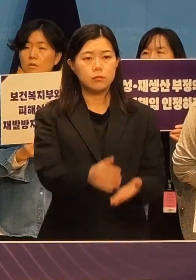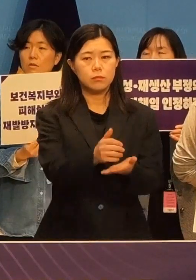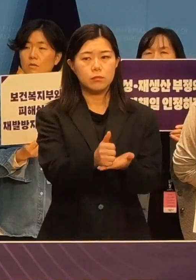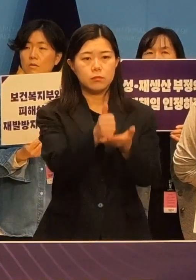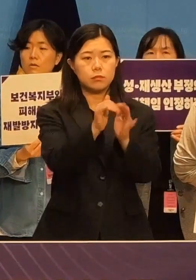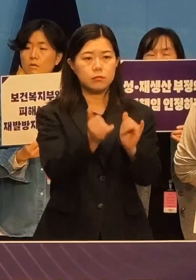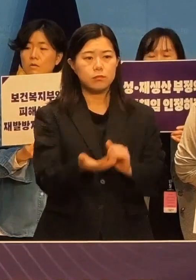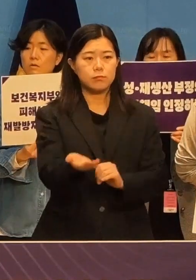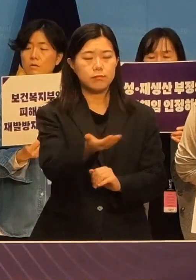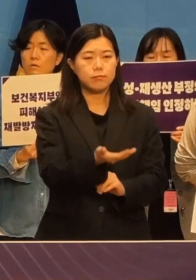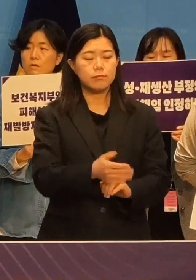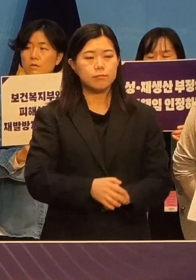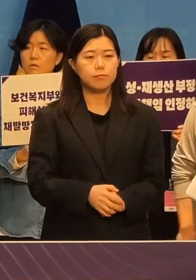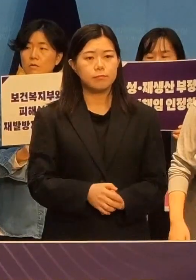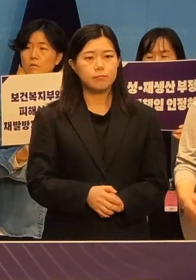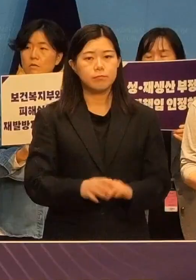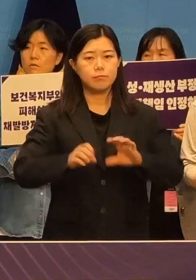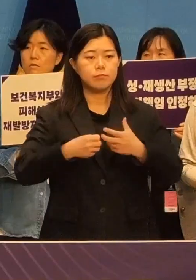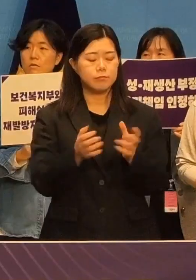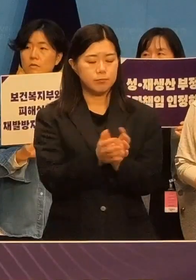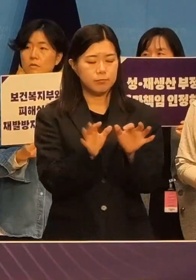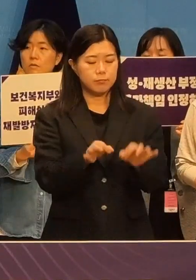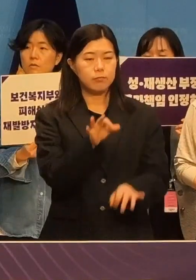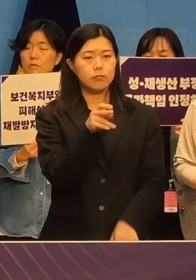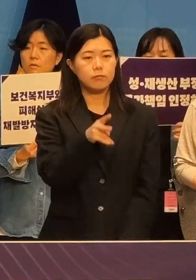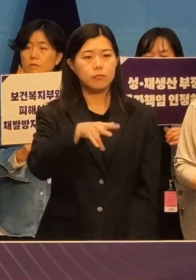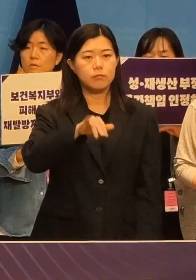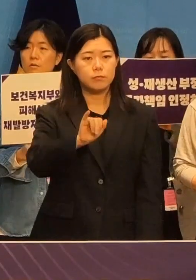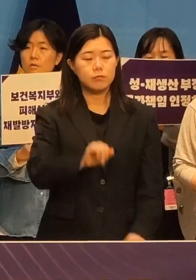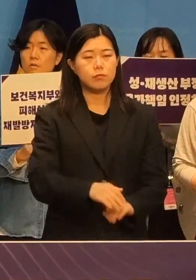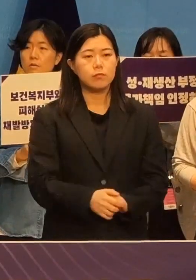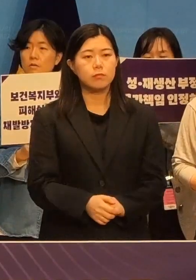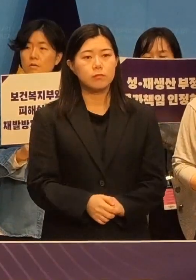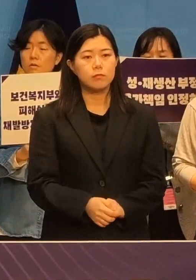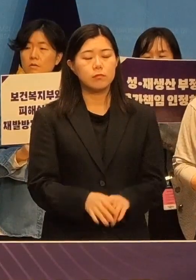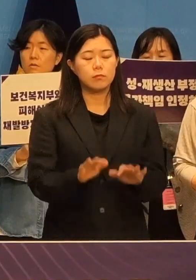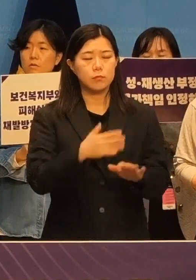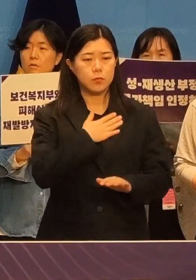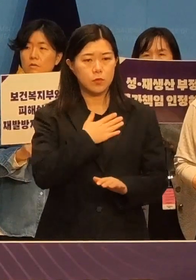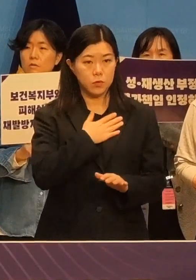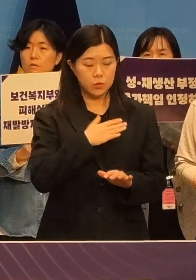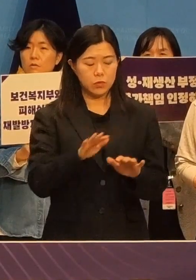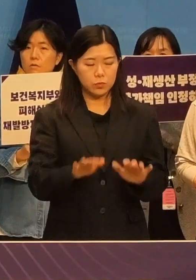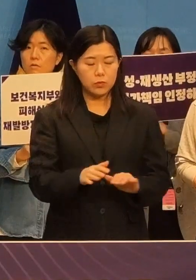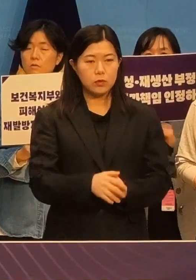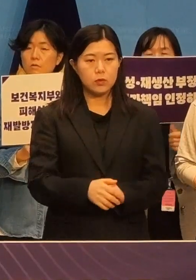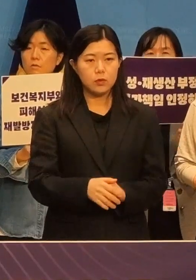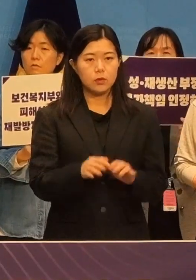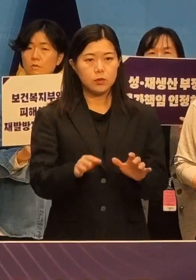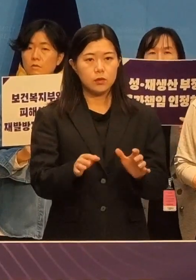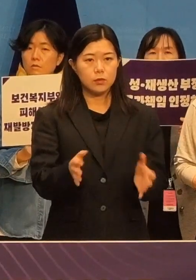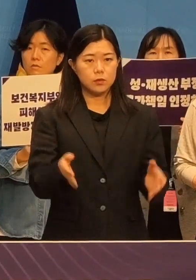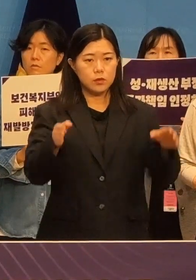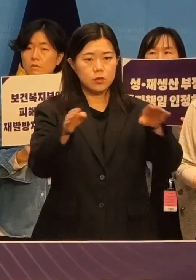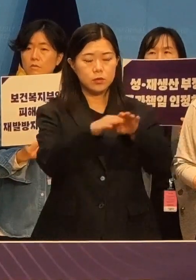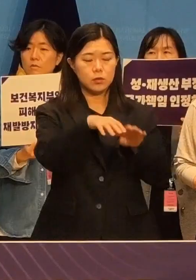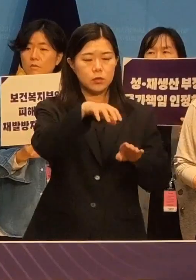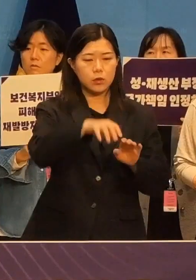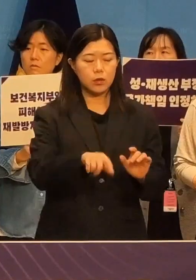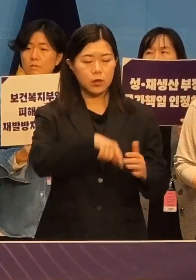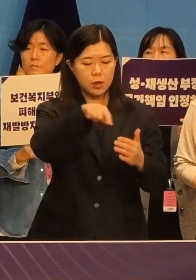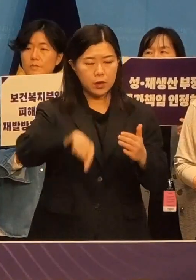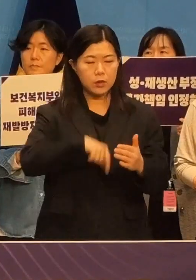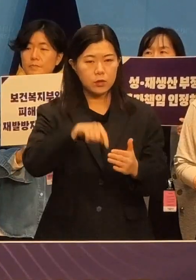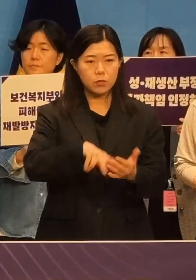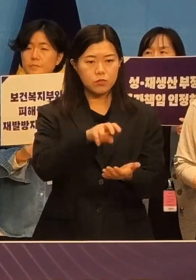존경하는 국민 여러분, 국민의힘 김예지입니다. 저는 오늘 집단 수용시설 안에서 자행되어